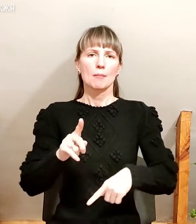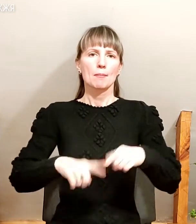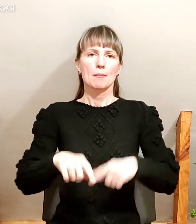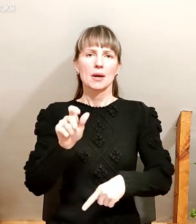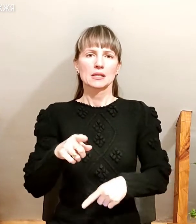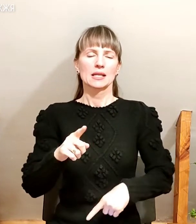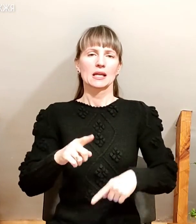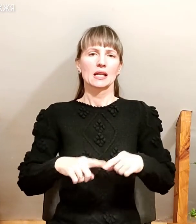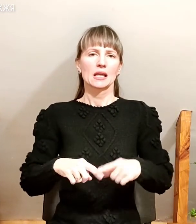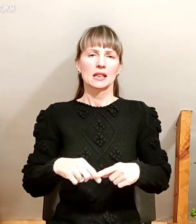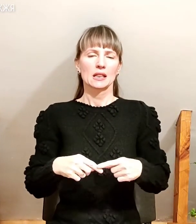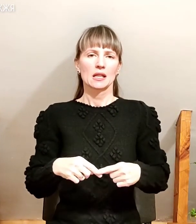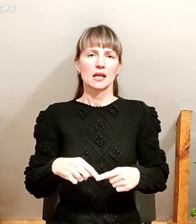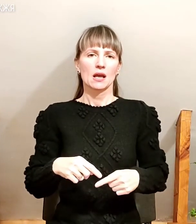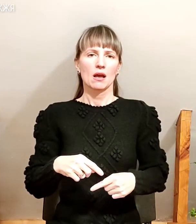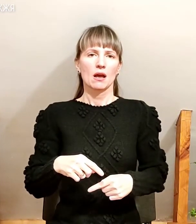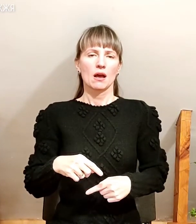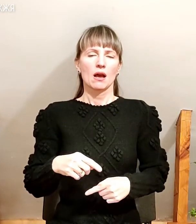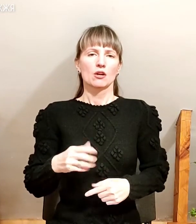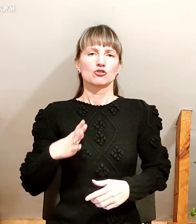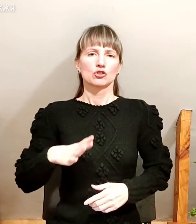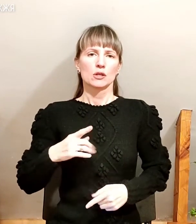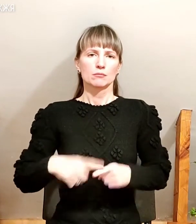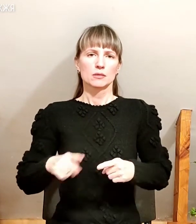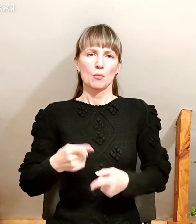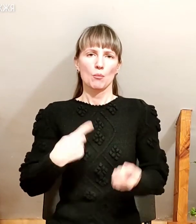рідні та чекає скорішого повернення додому.